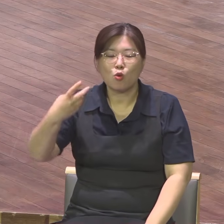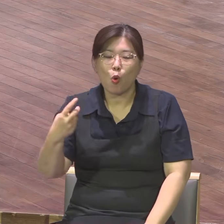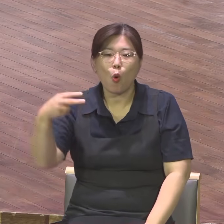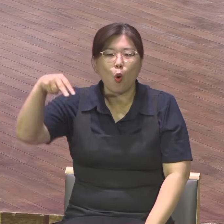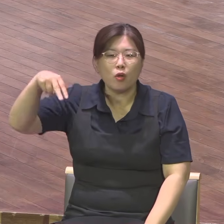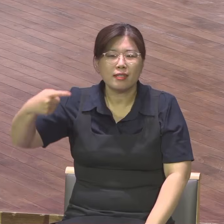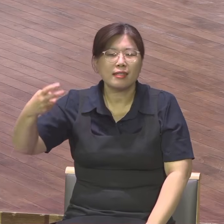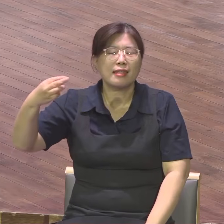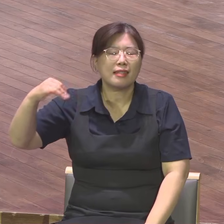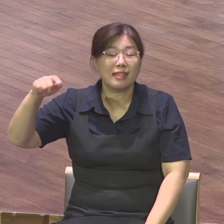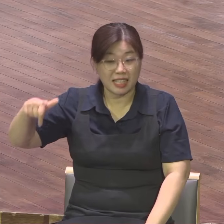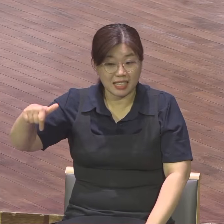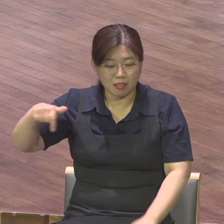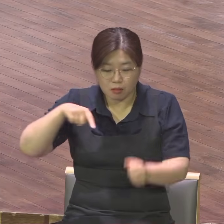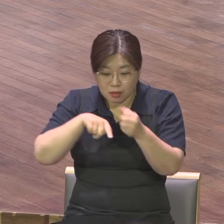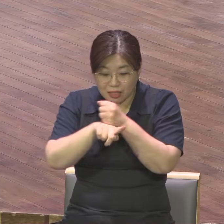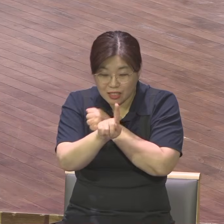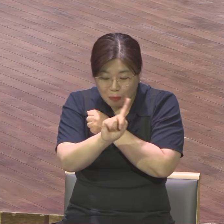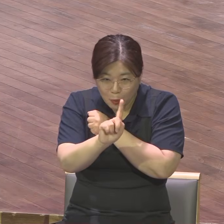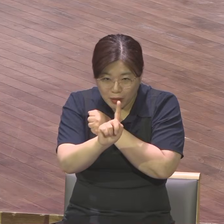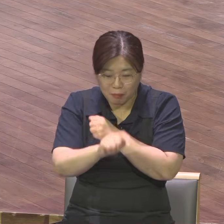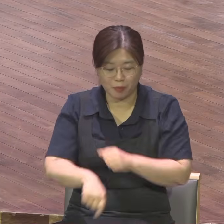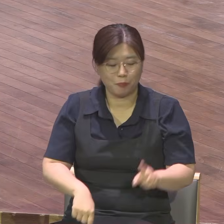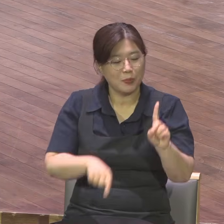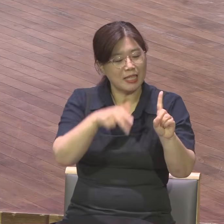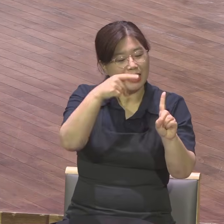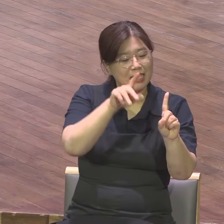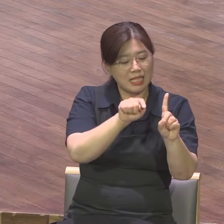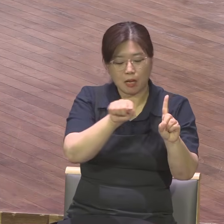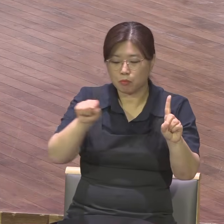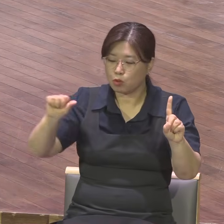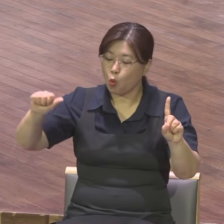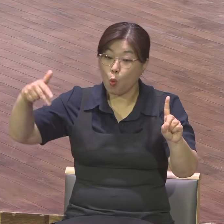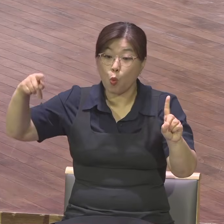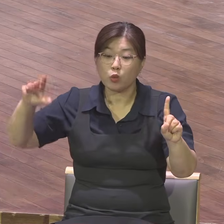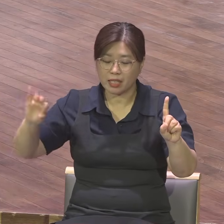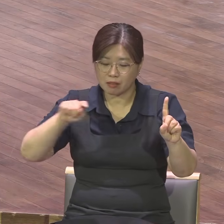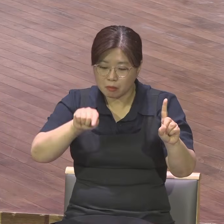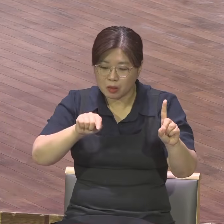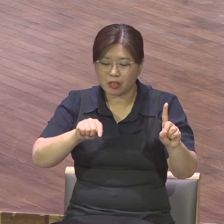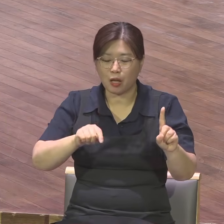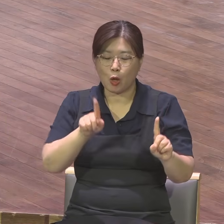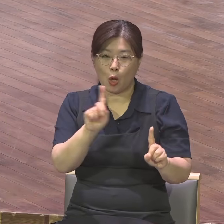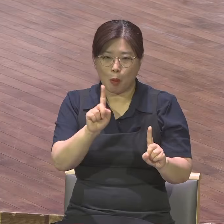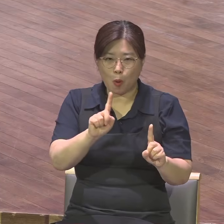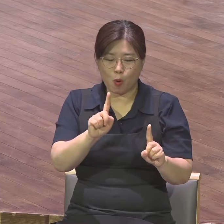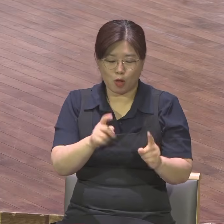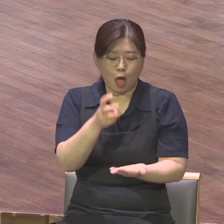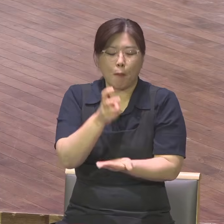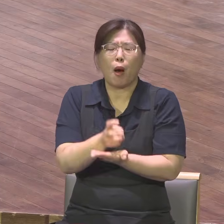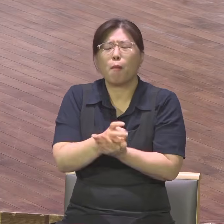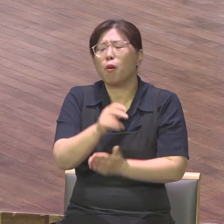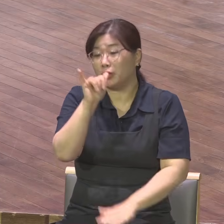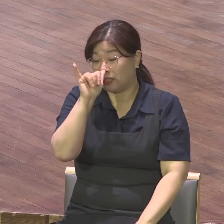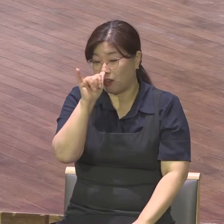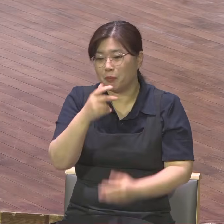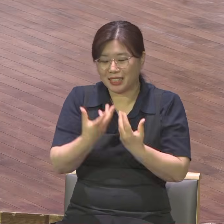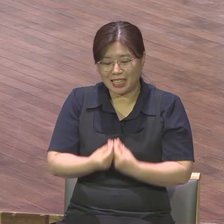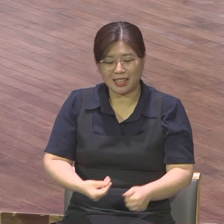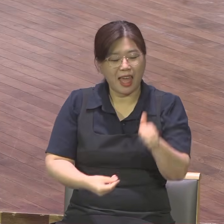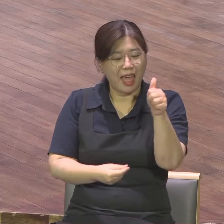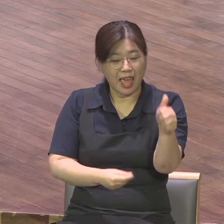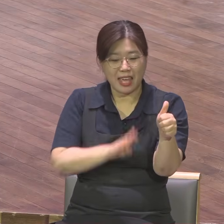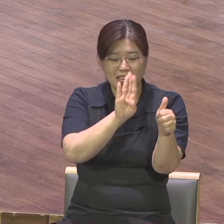각 행이나 연의 첫 글자가 일정한 규칙, 보통 알파벳 순서를